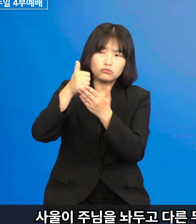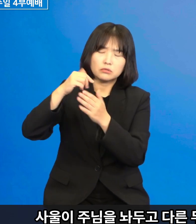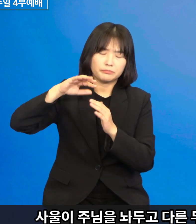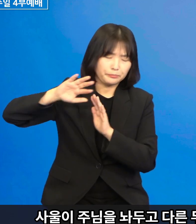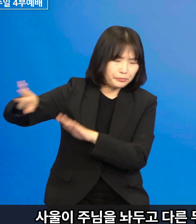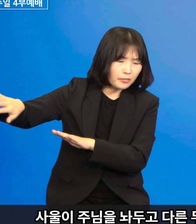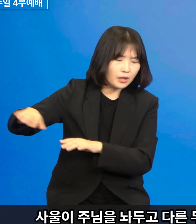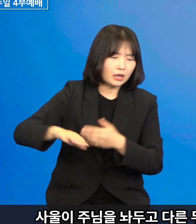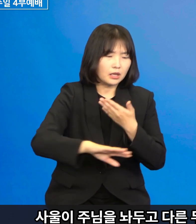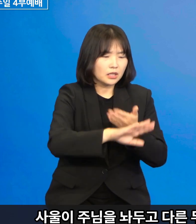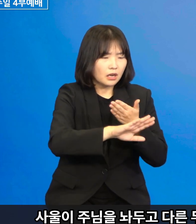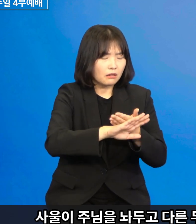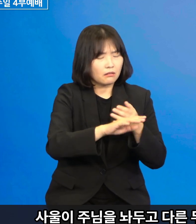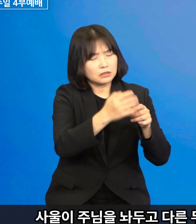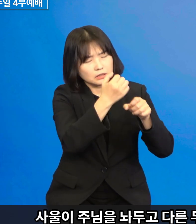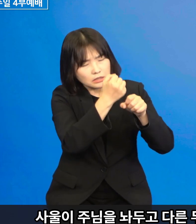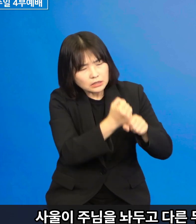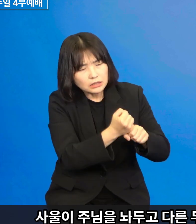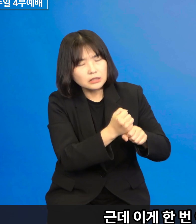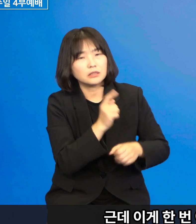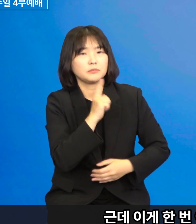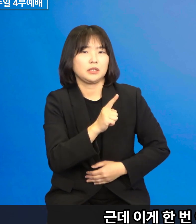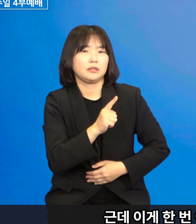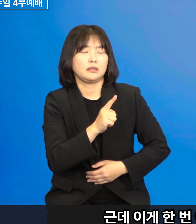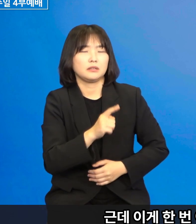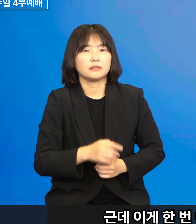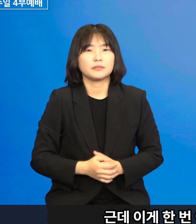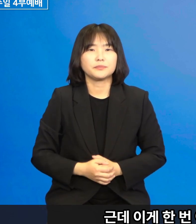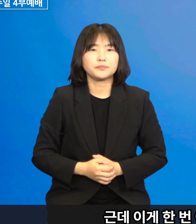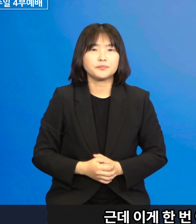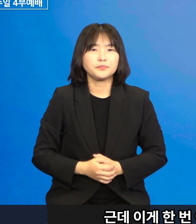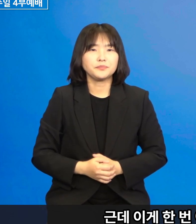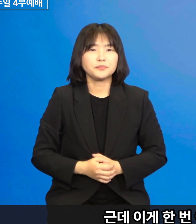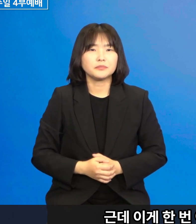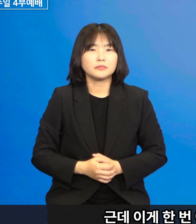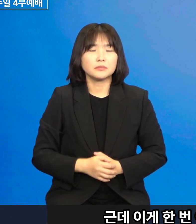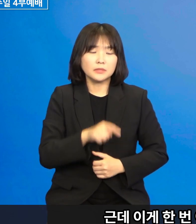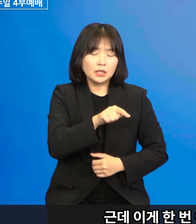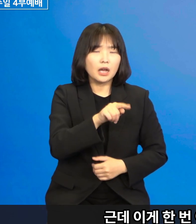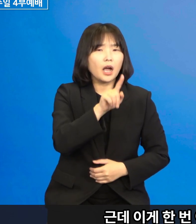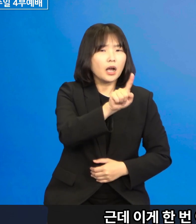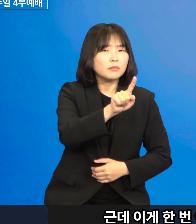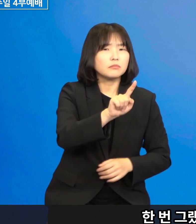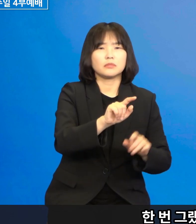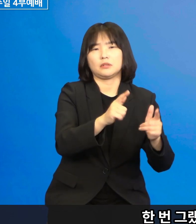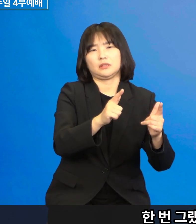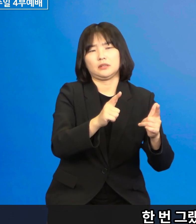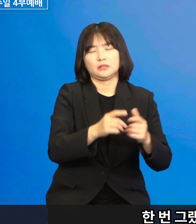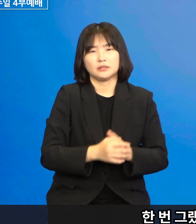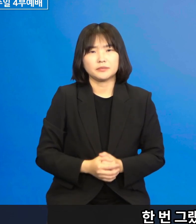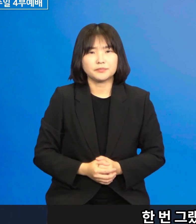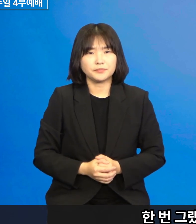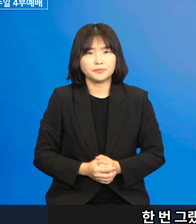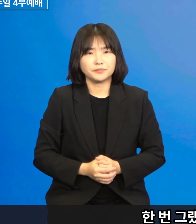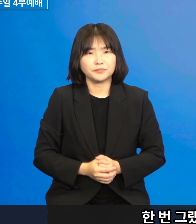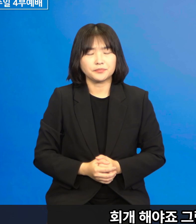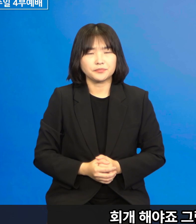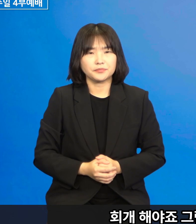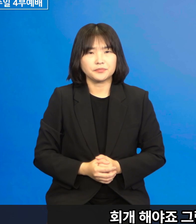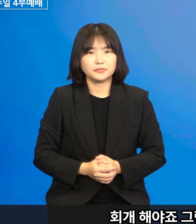다른 무엇인가를 의지했다고 본 것입니다. 근데 이게 한 번이었다, 이게 아니에요. 한 번 그랬다 할 수